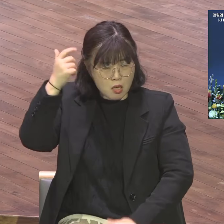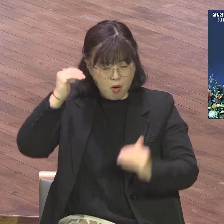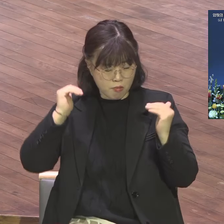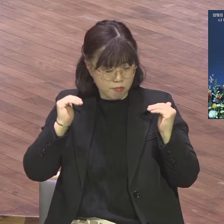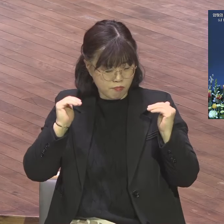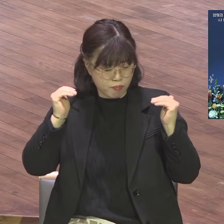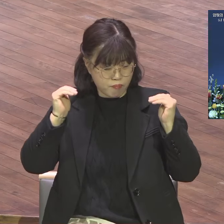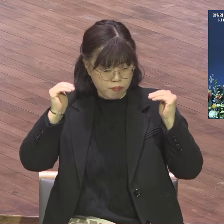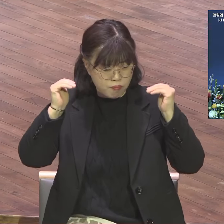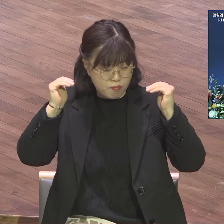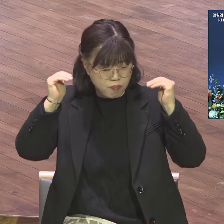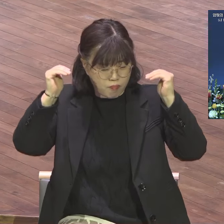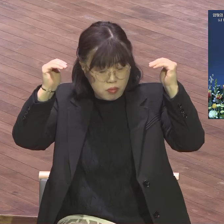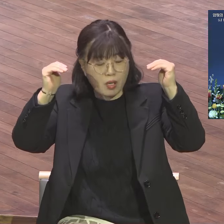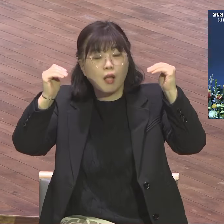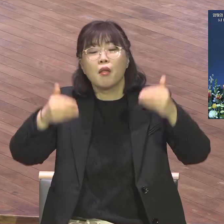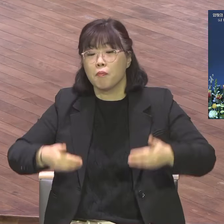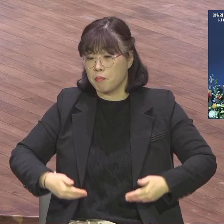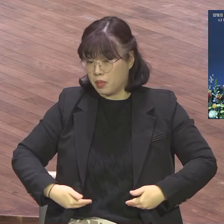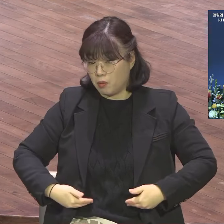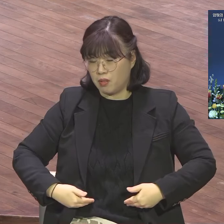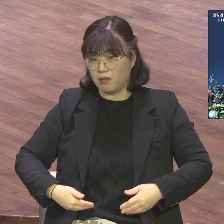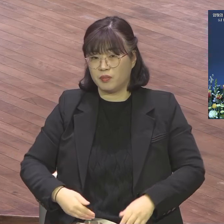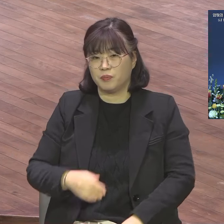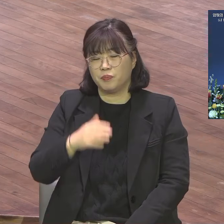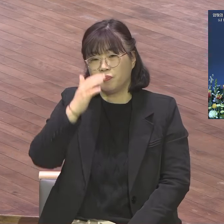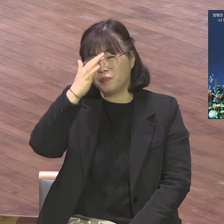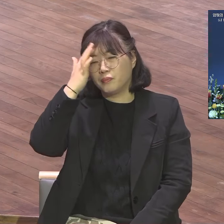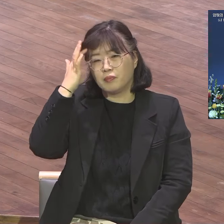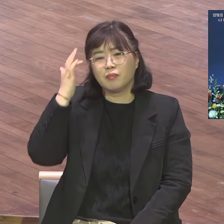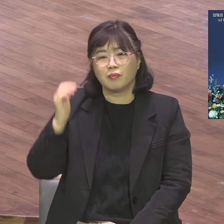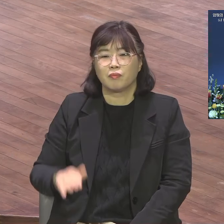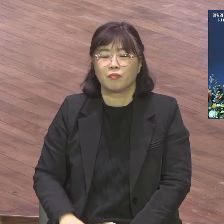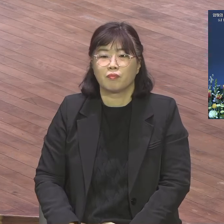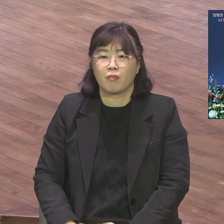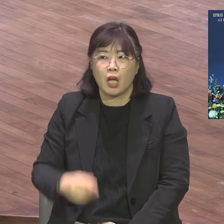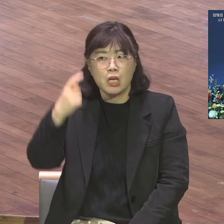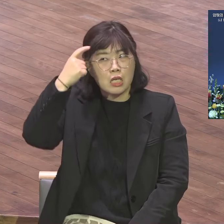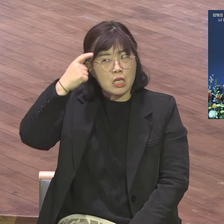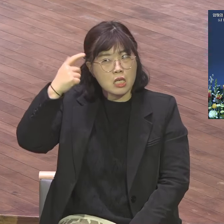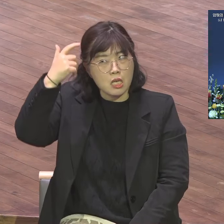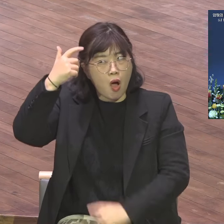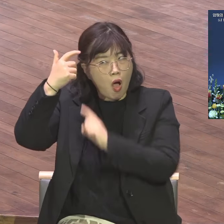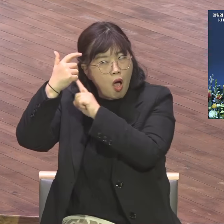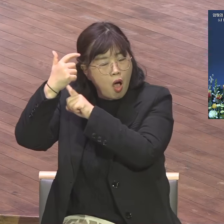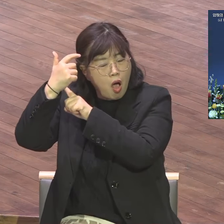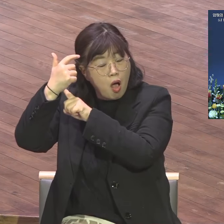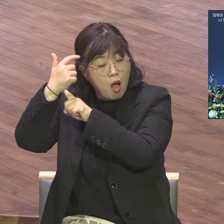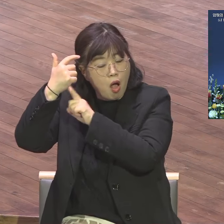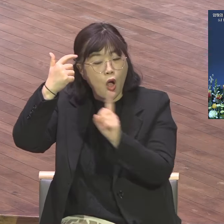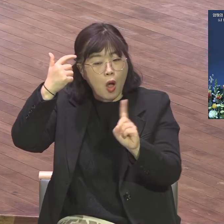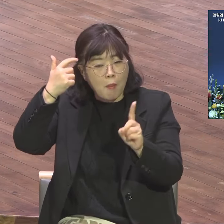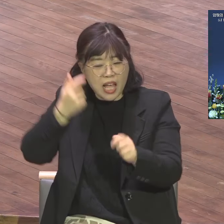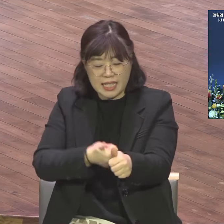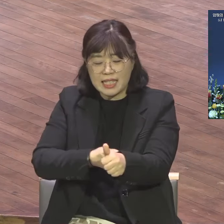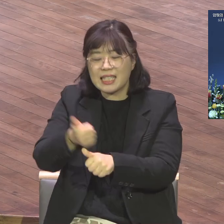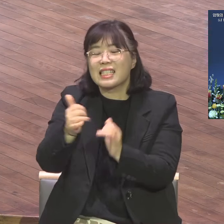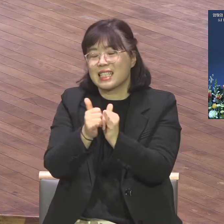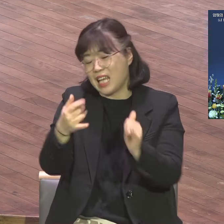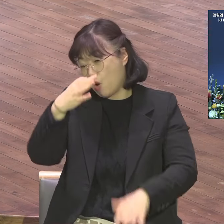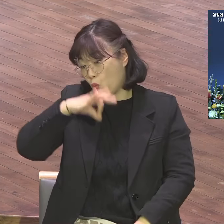효과를 체험해 보자. 영적 성자 효과. 말씀 제가 들었죠. 여러분이요, 믿음의 이